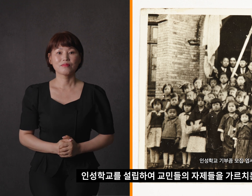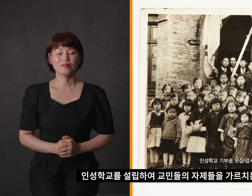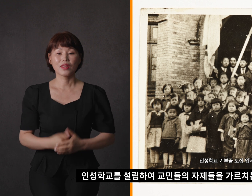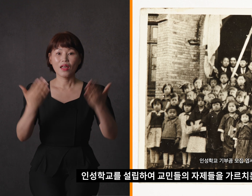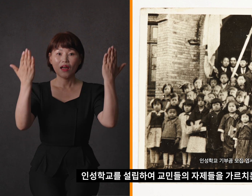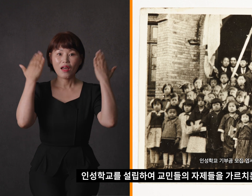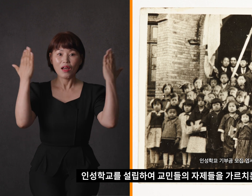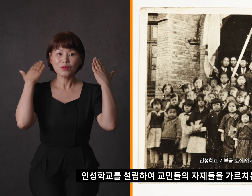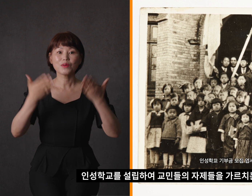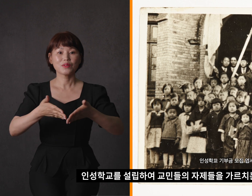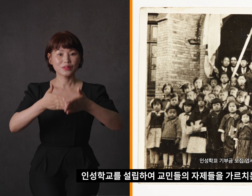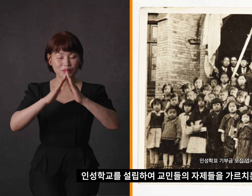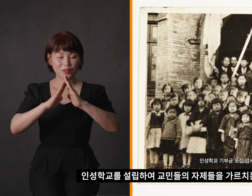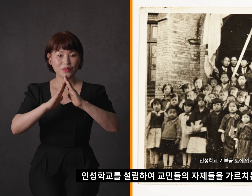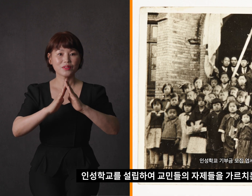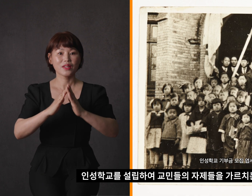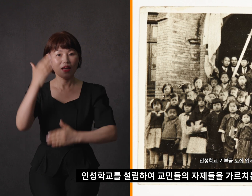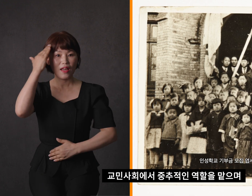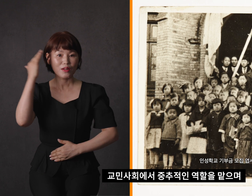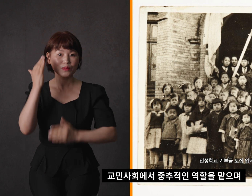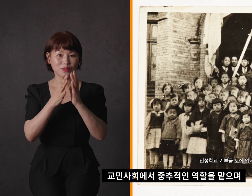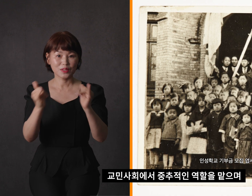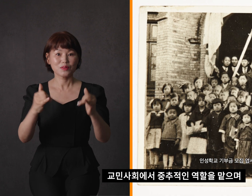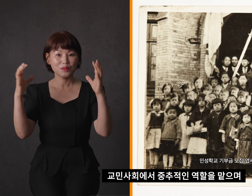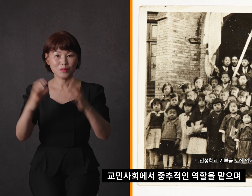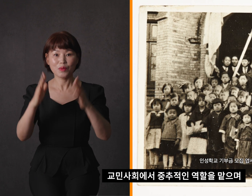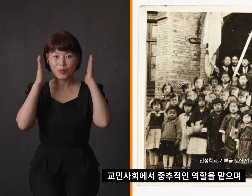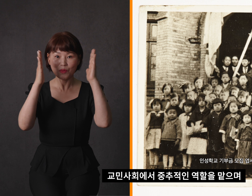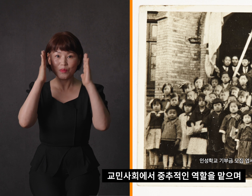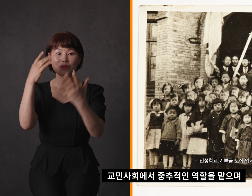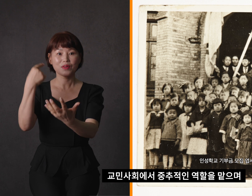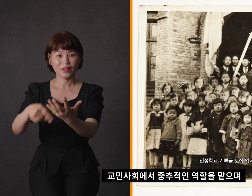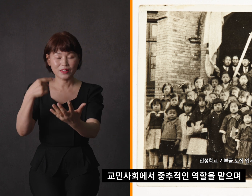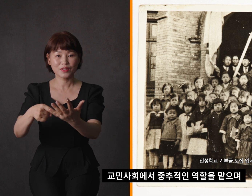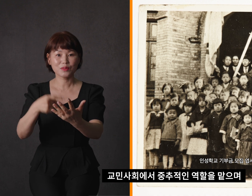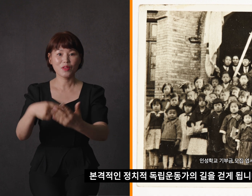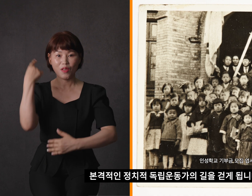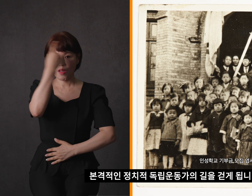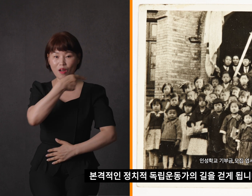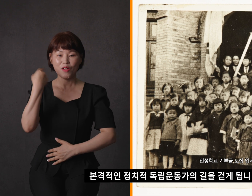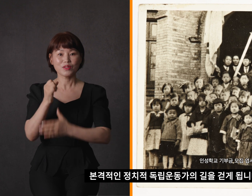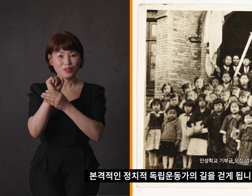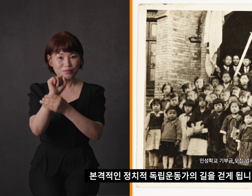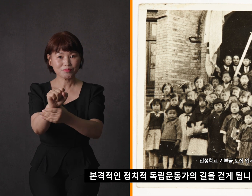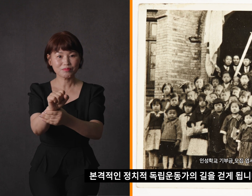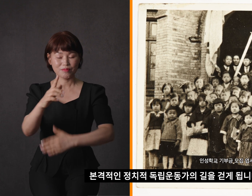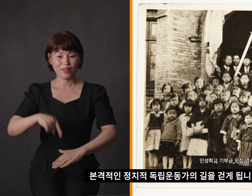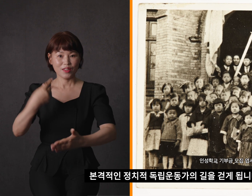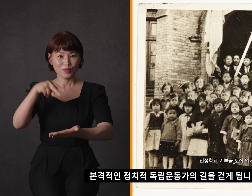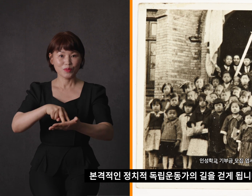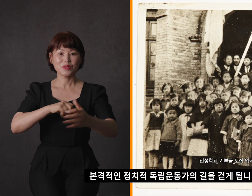인성학교를 설립하여 교민들의 자제들을 가르치는 등 교민사회에서 중추적인 역할을 맡으며 본격적인